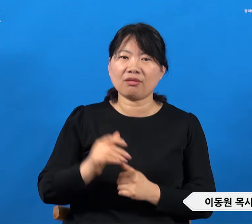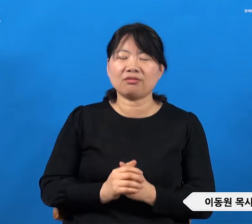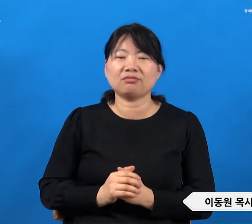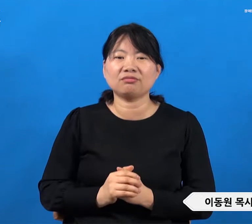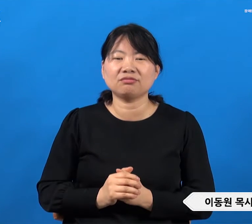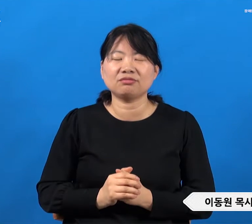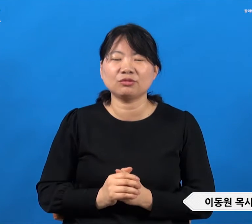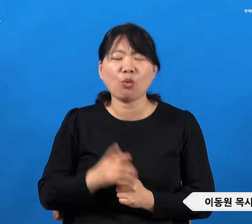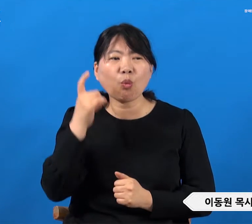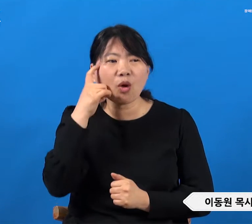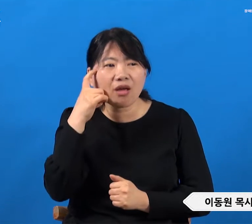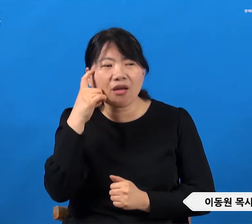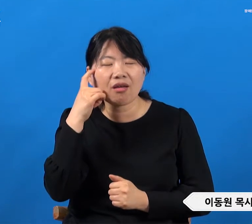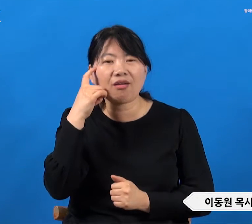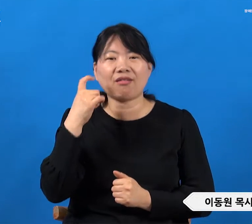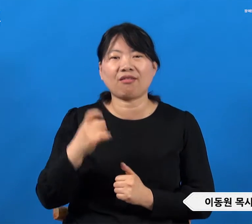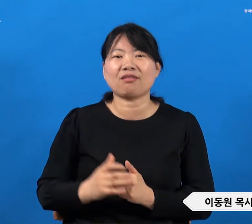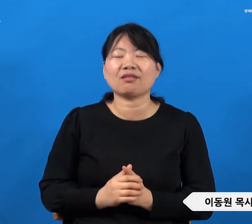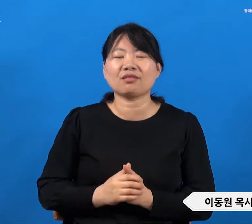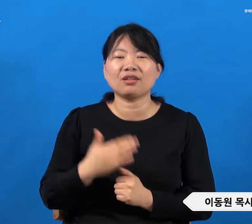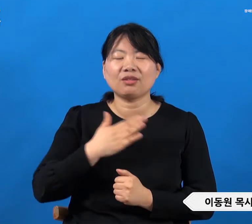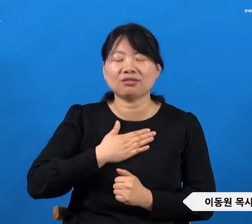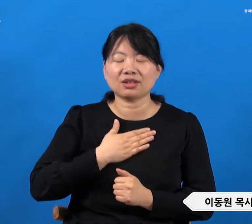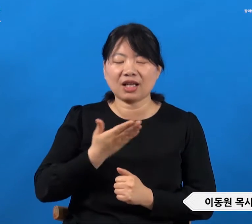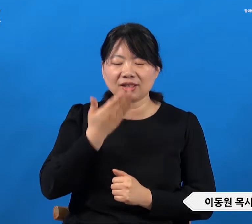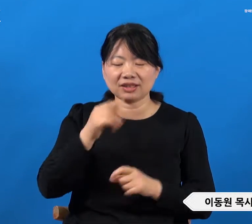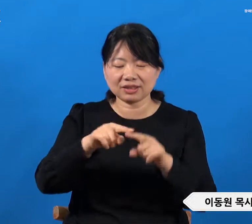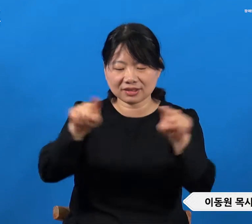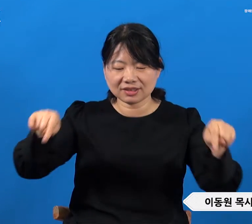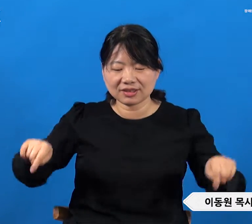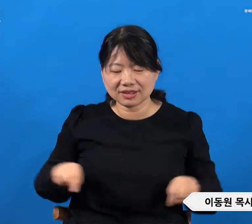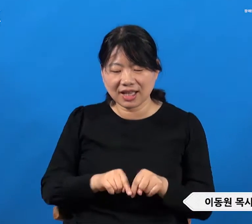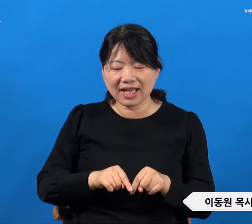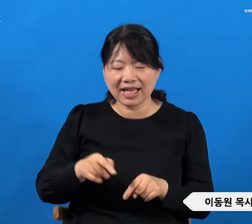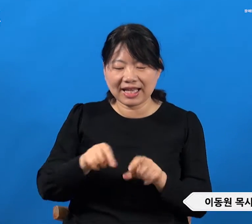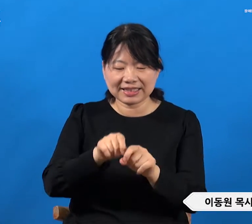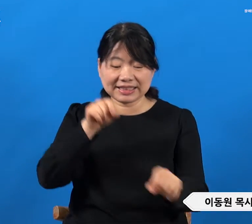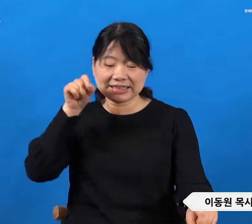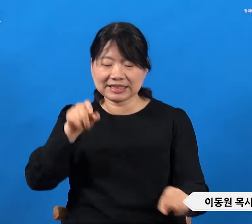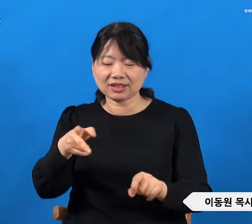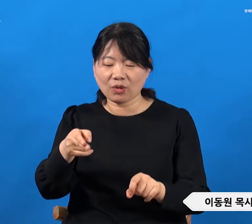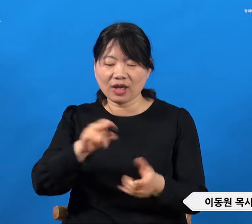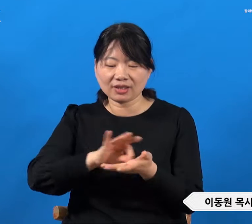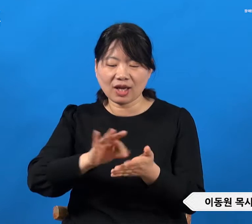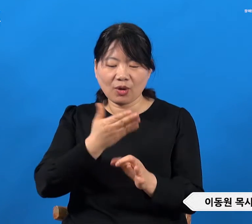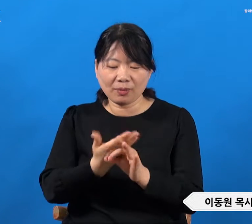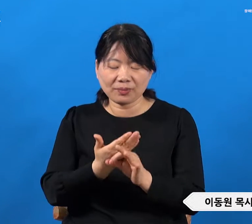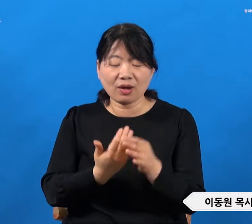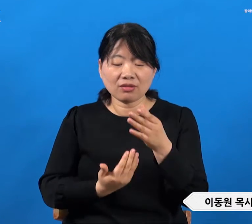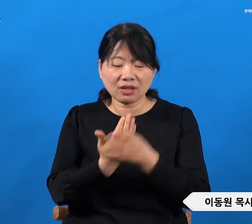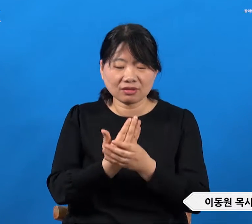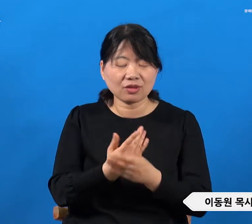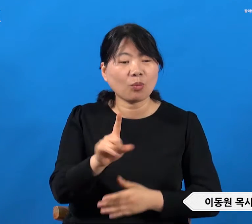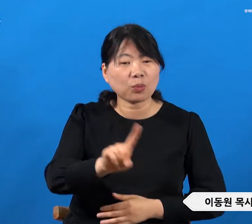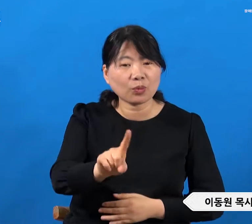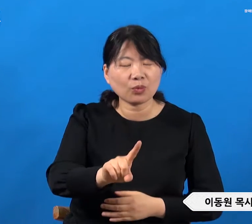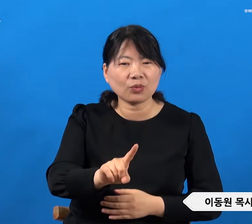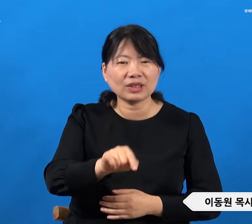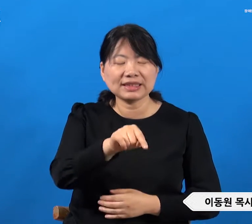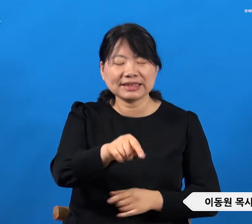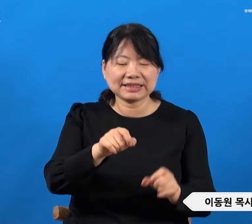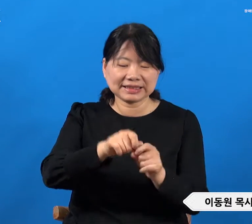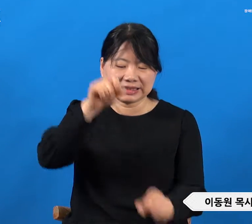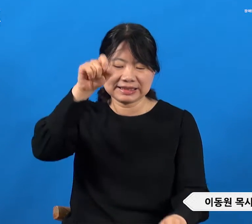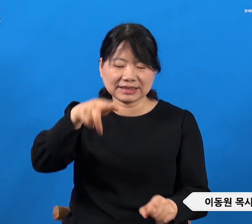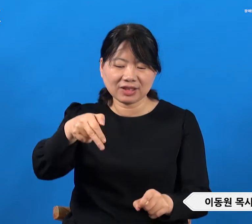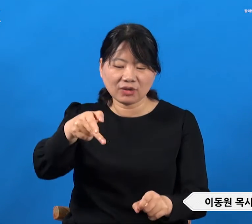것이다. 왜 그랬을까요? 우리가 식탁에서 긴 젓가락을 사용하면 어떤 일이 벌어집니까? 그